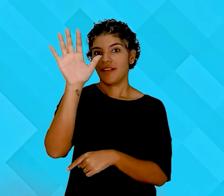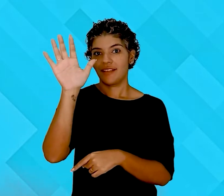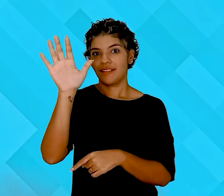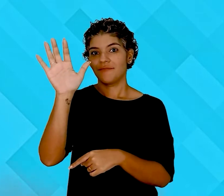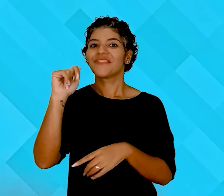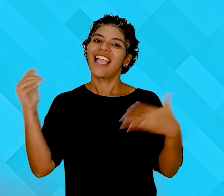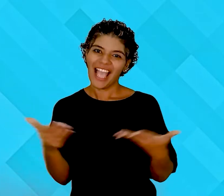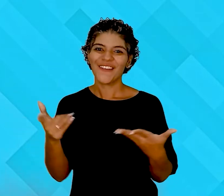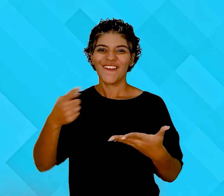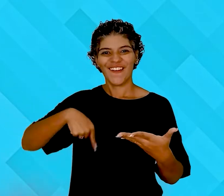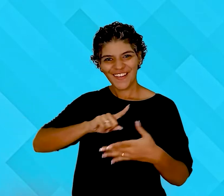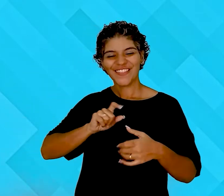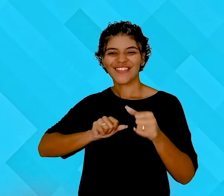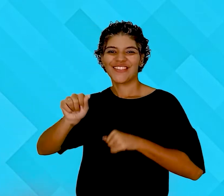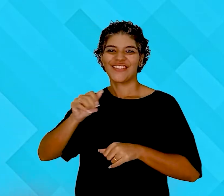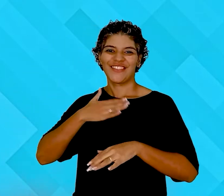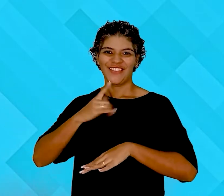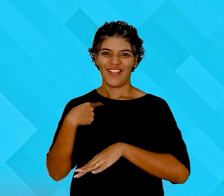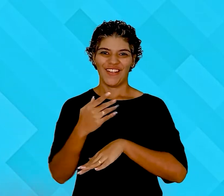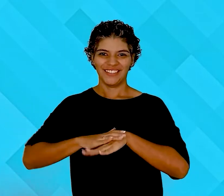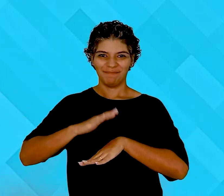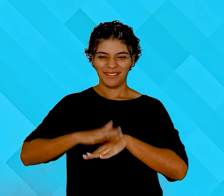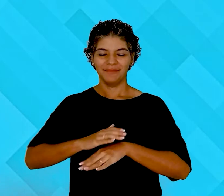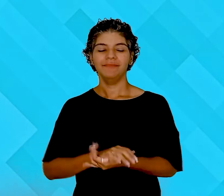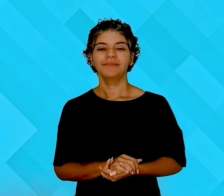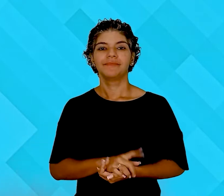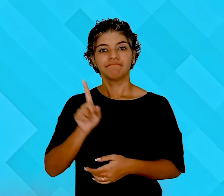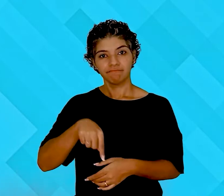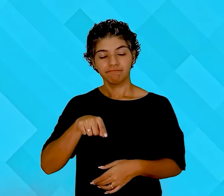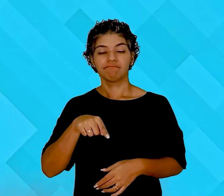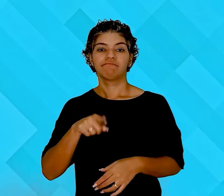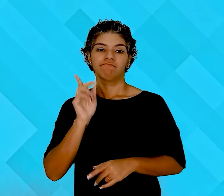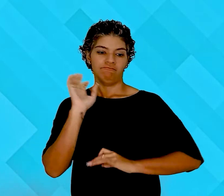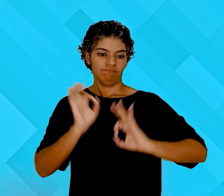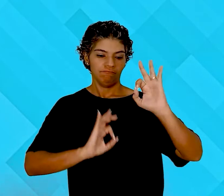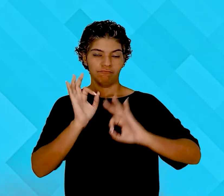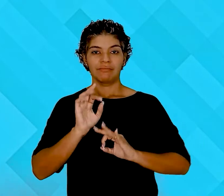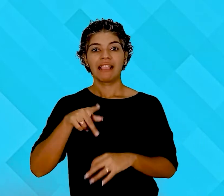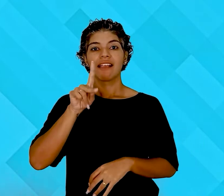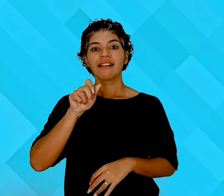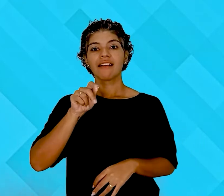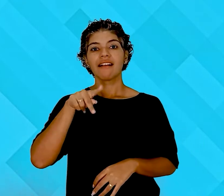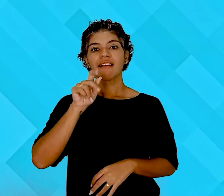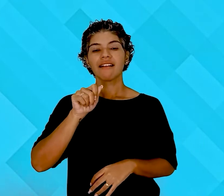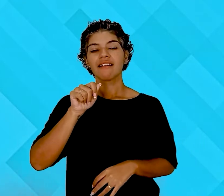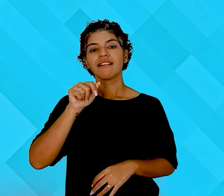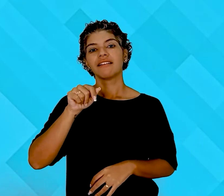desse longa-metragem era por parte de pessoas, produtores culturais e cineastas